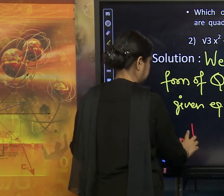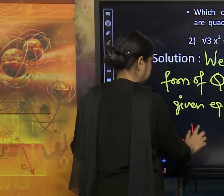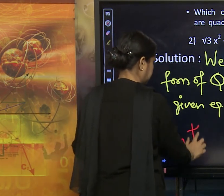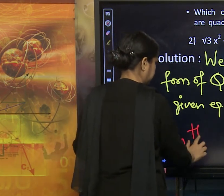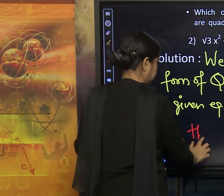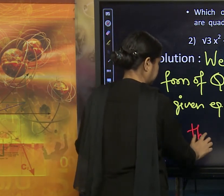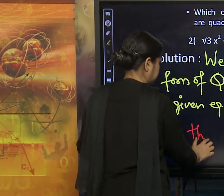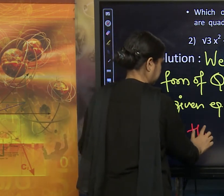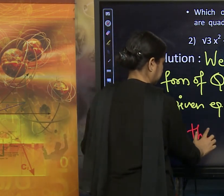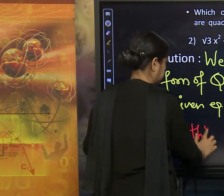यह इक्वेशन